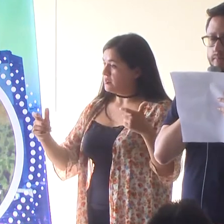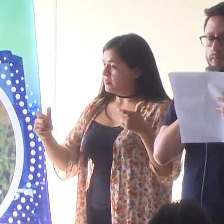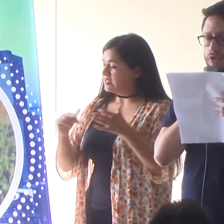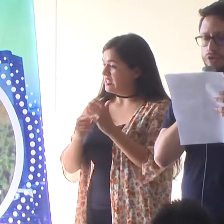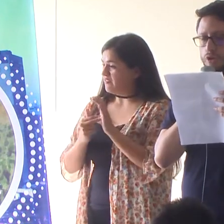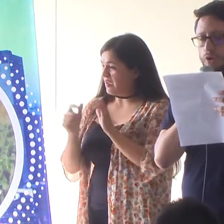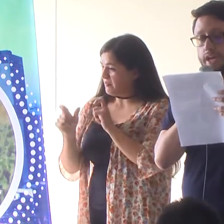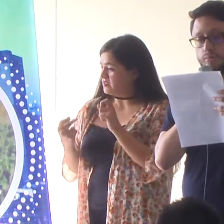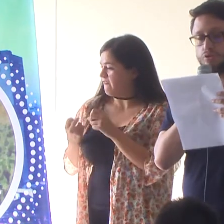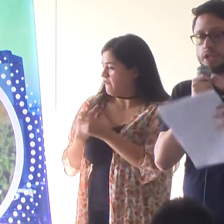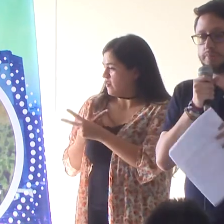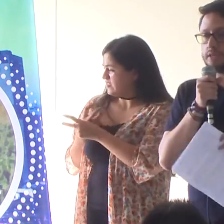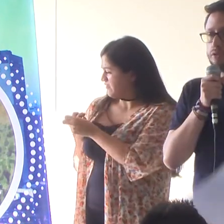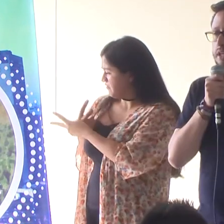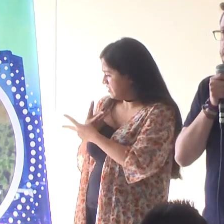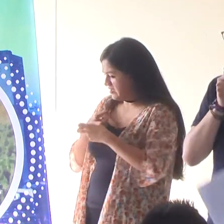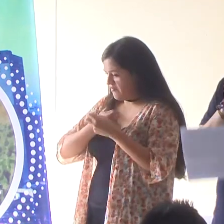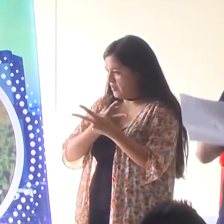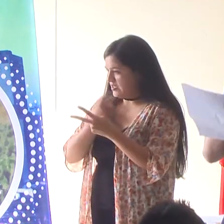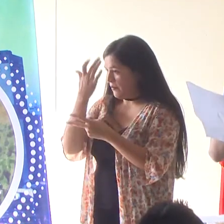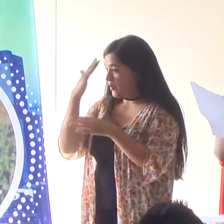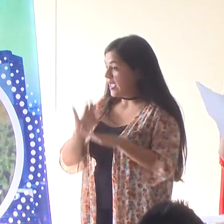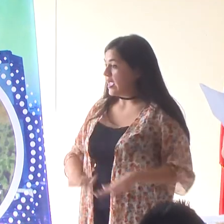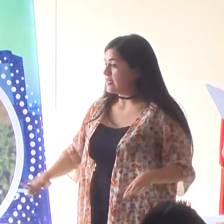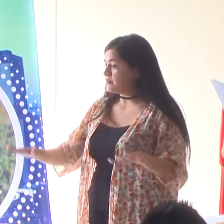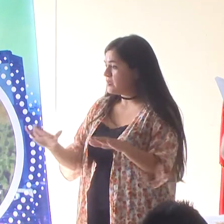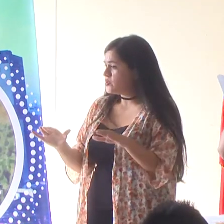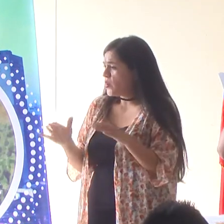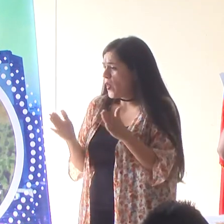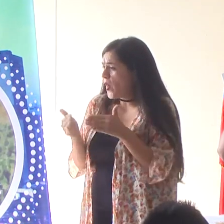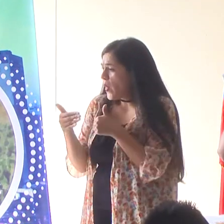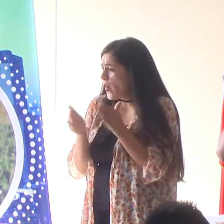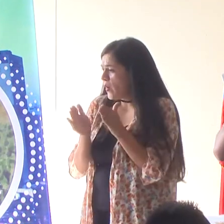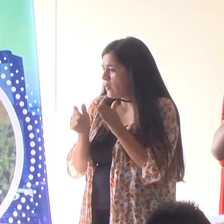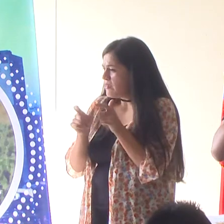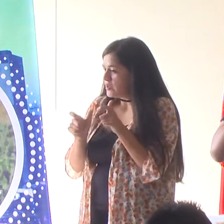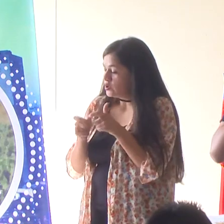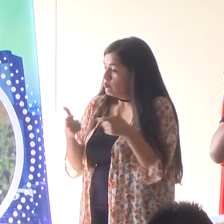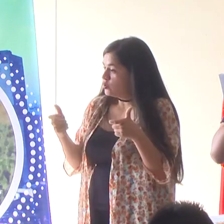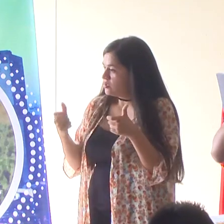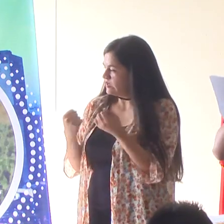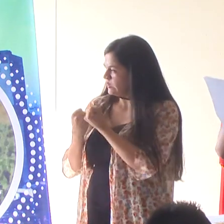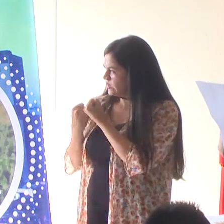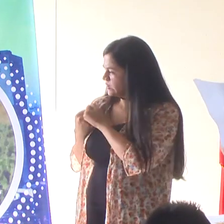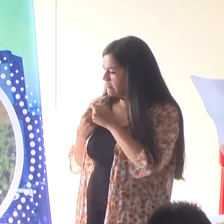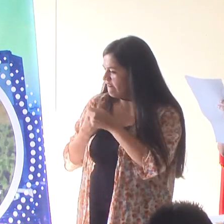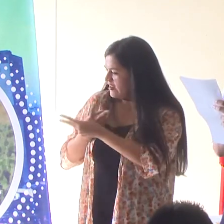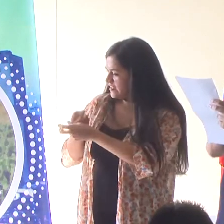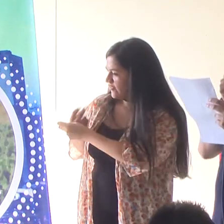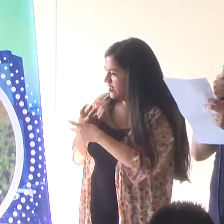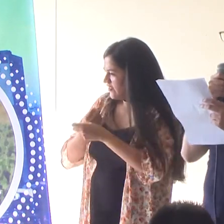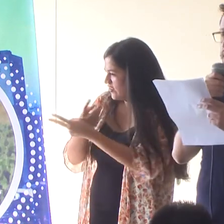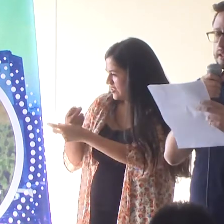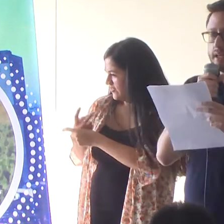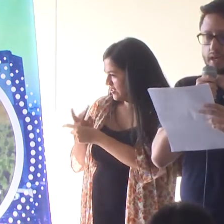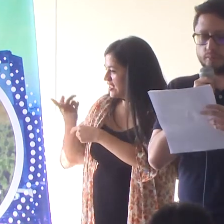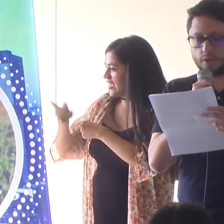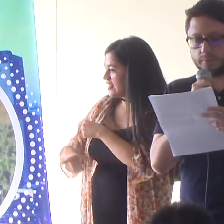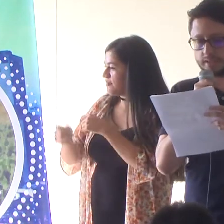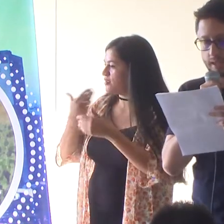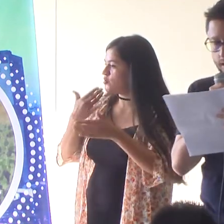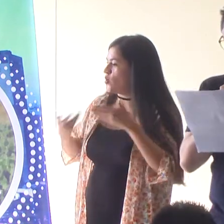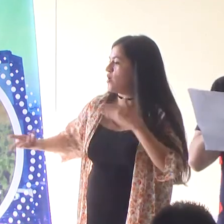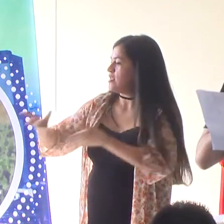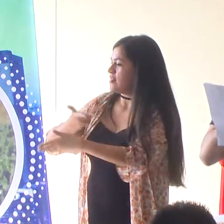no sólo hay muchas personas en poco espacio sino que empiezan a diversificarse las posibilidades de intercambio